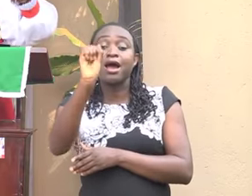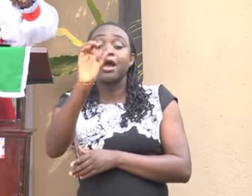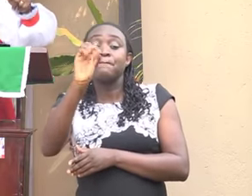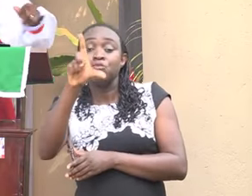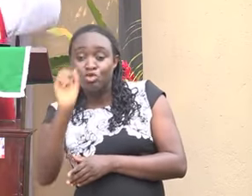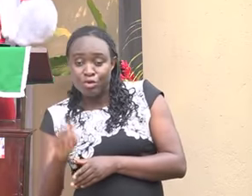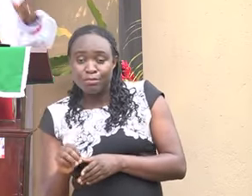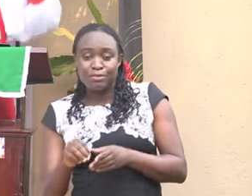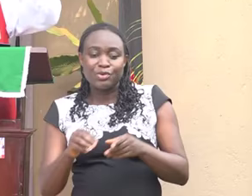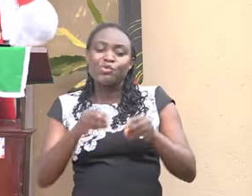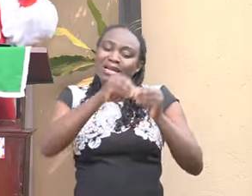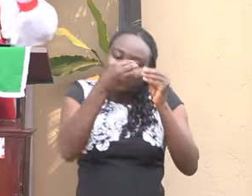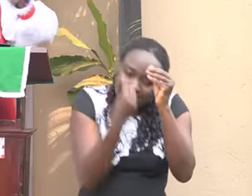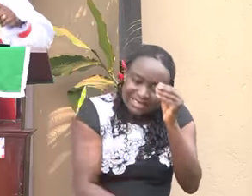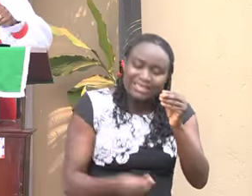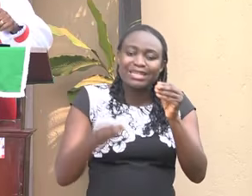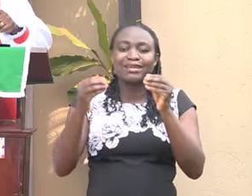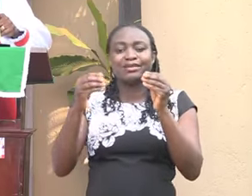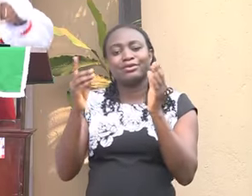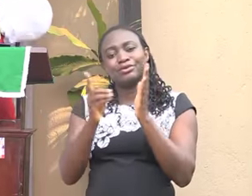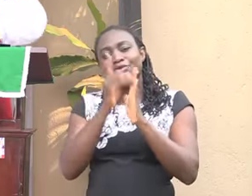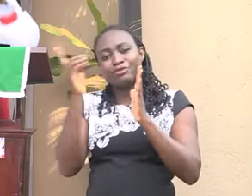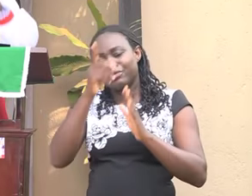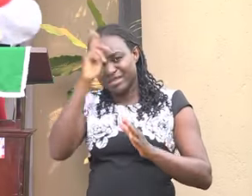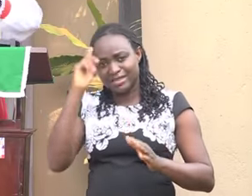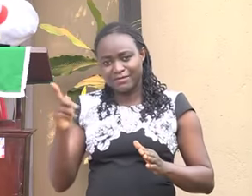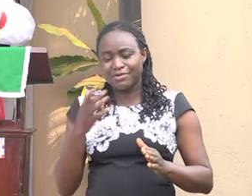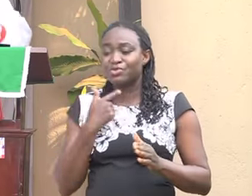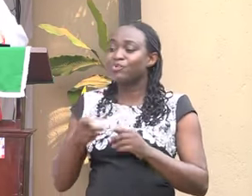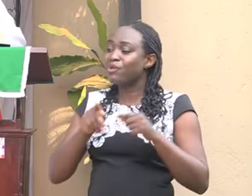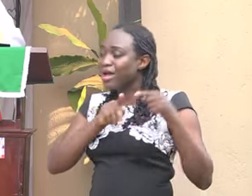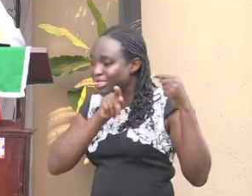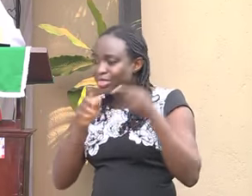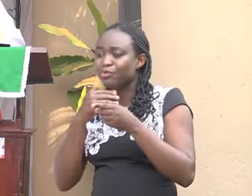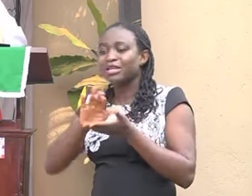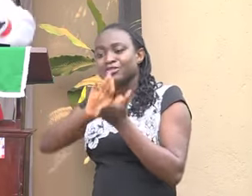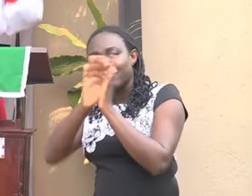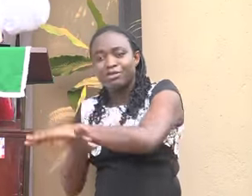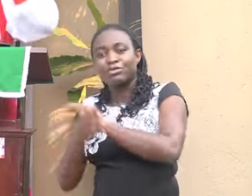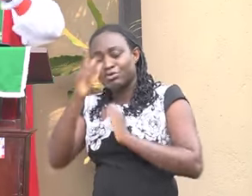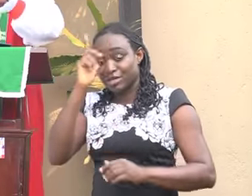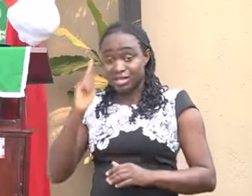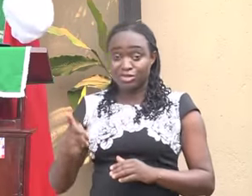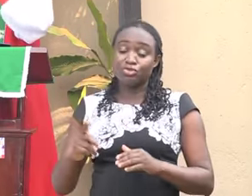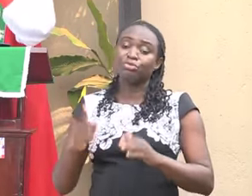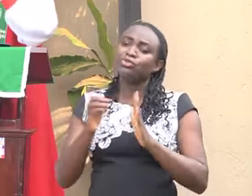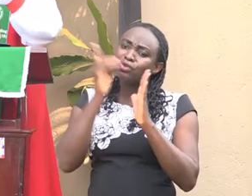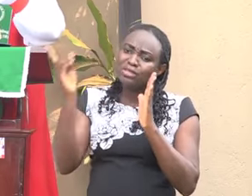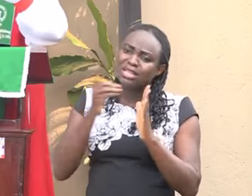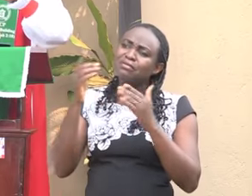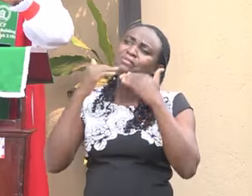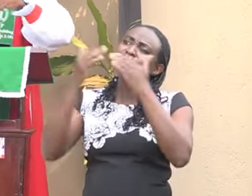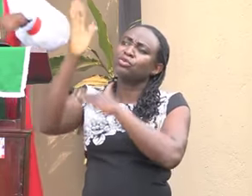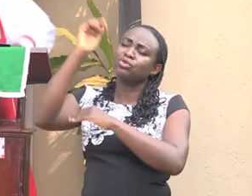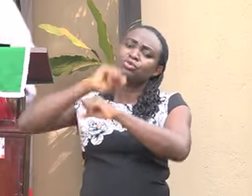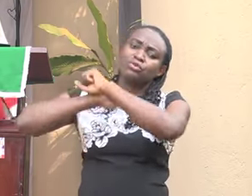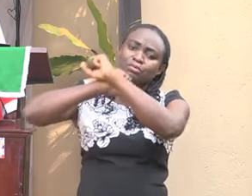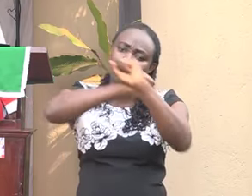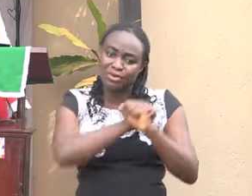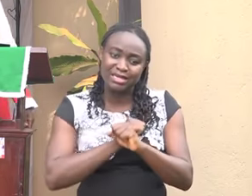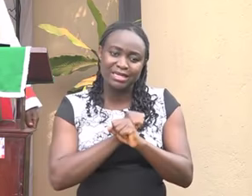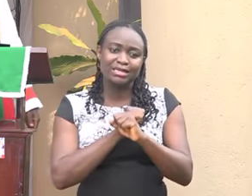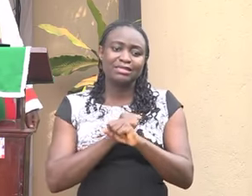njitawe Amutuale ko Culture Rokabaka Soário hevi mbi Yali yelimwe za katoonda Ngayye vaza ni katondoku mutasa